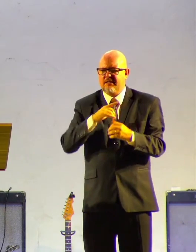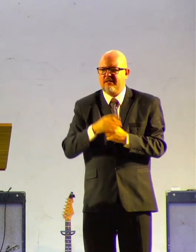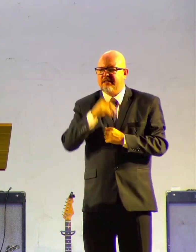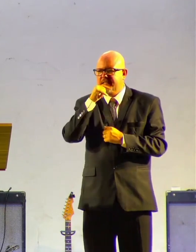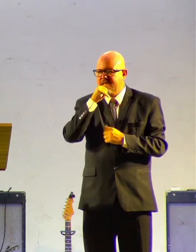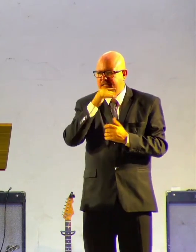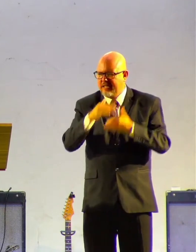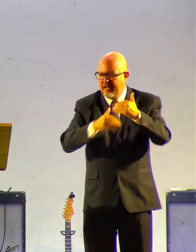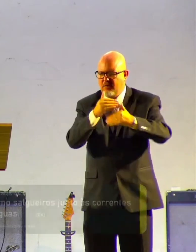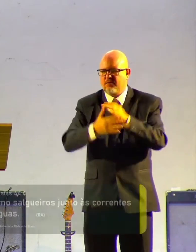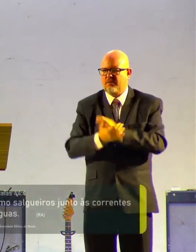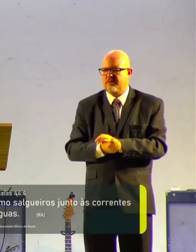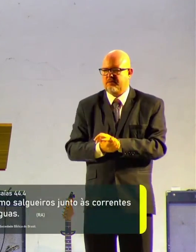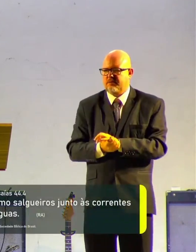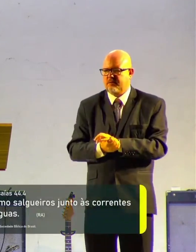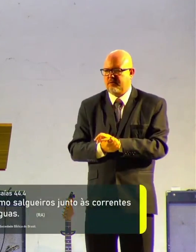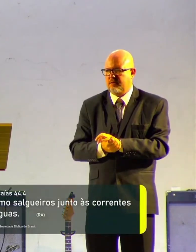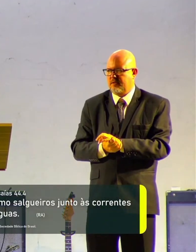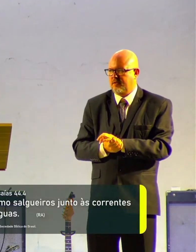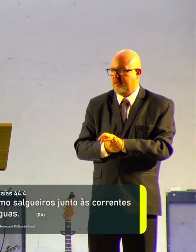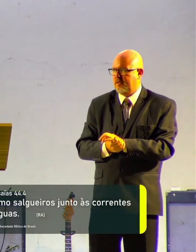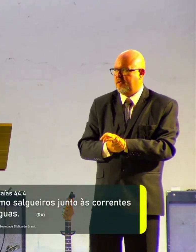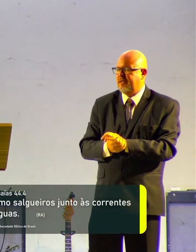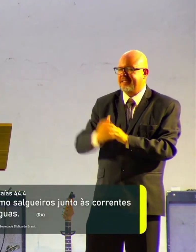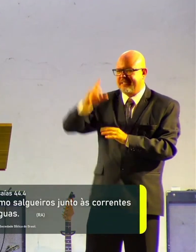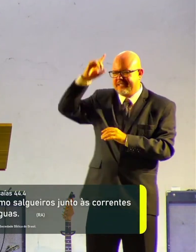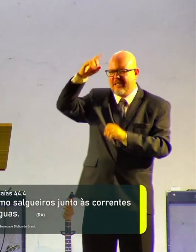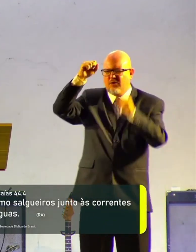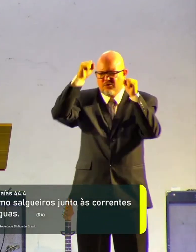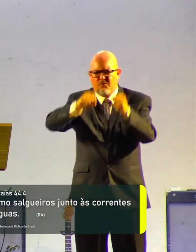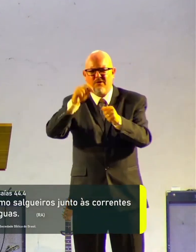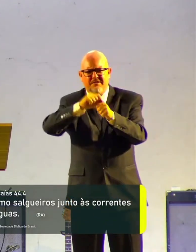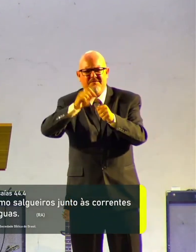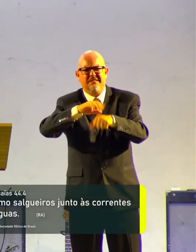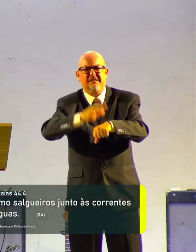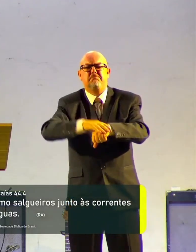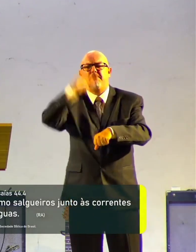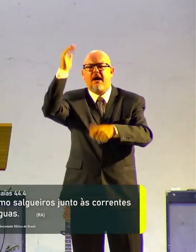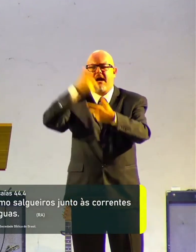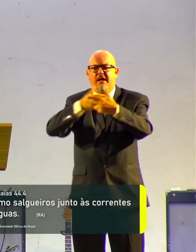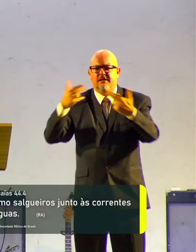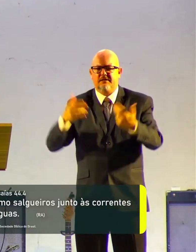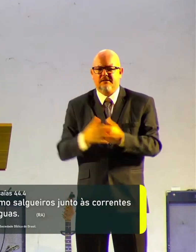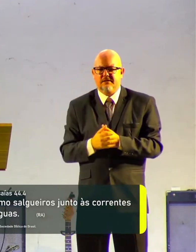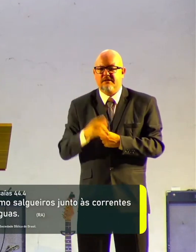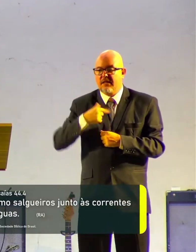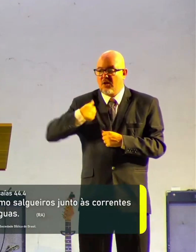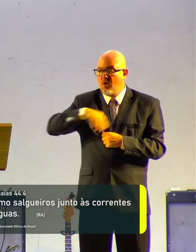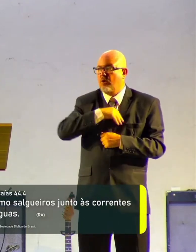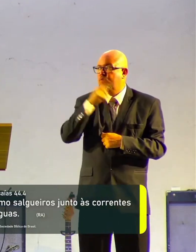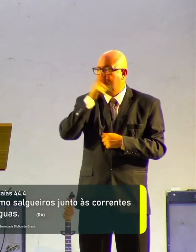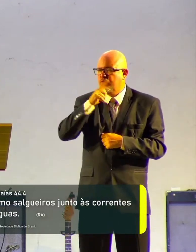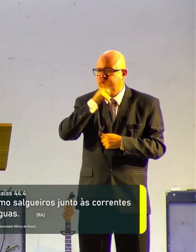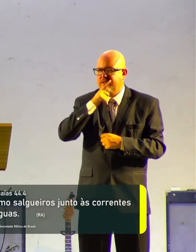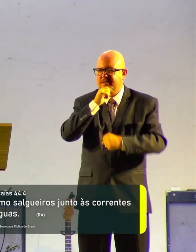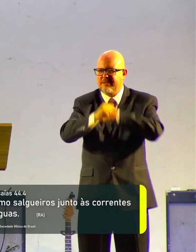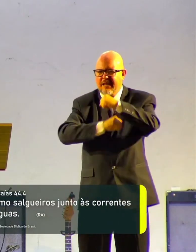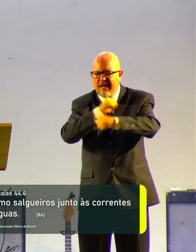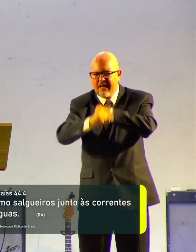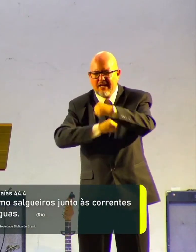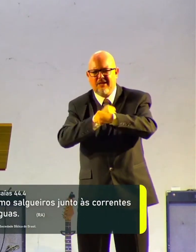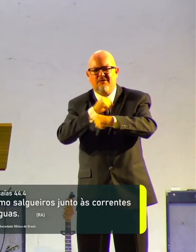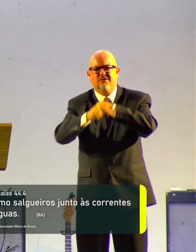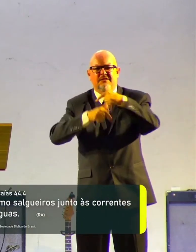das águas. Oh irmãos, Deus pode fazer mais num dia de avivamento, que nós conseguimos em anos